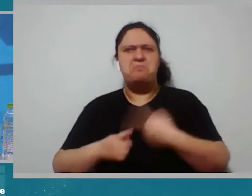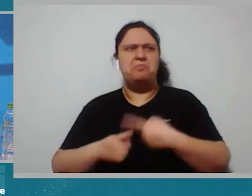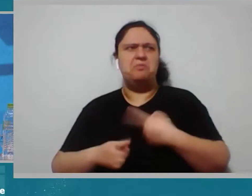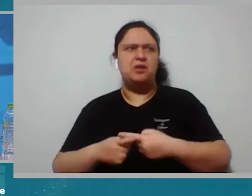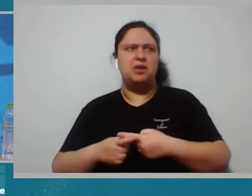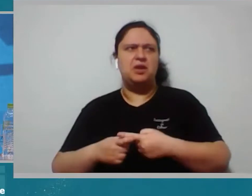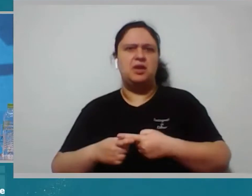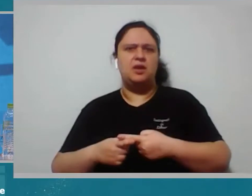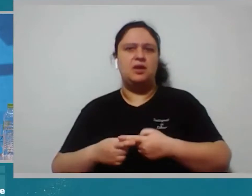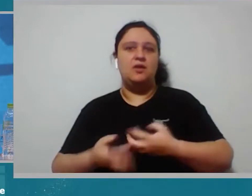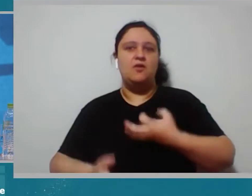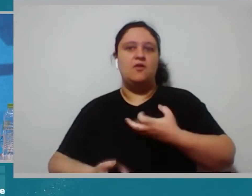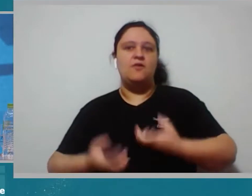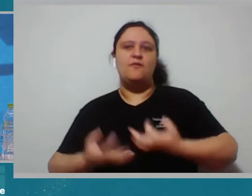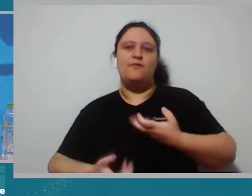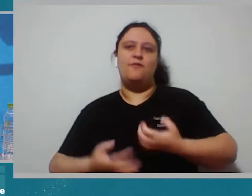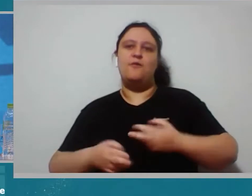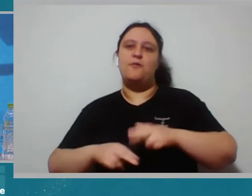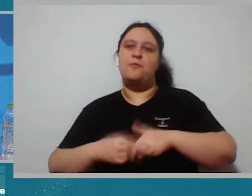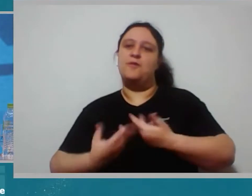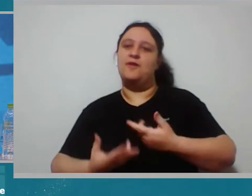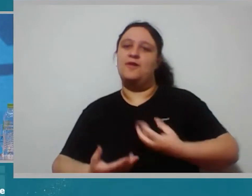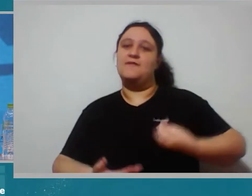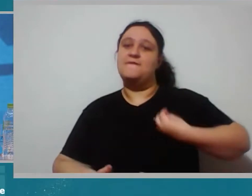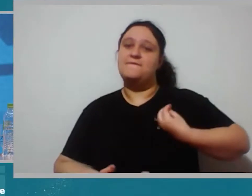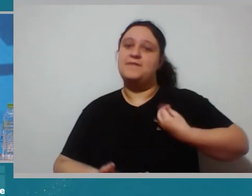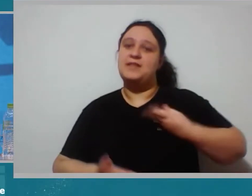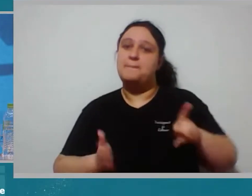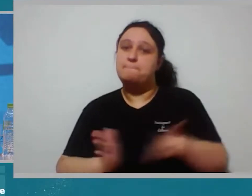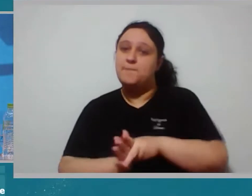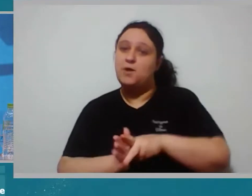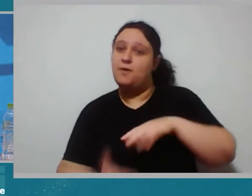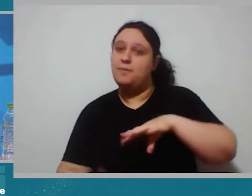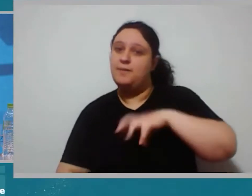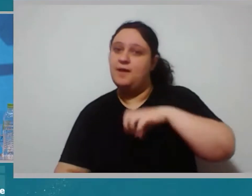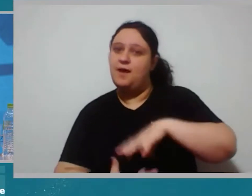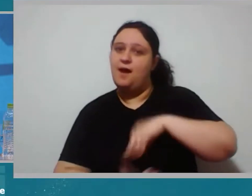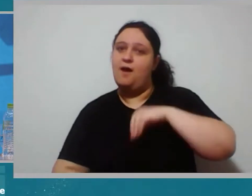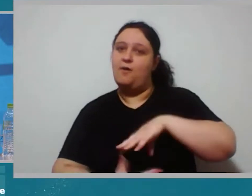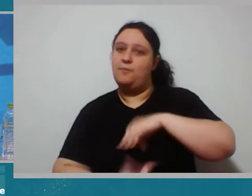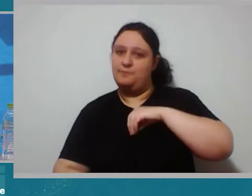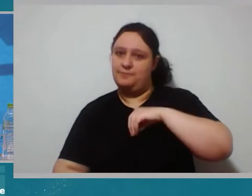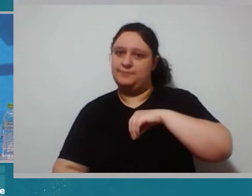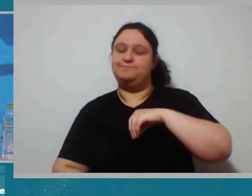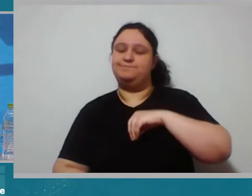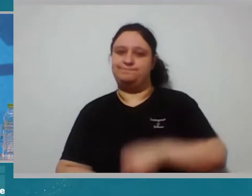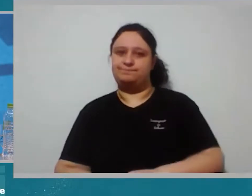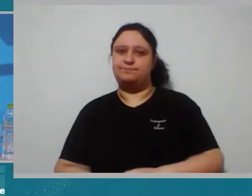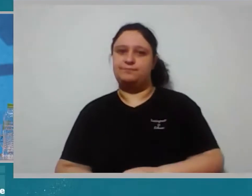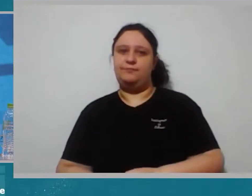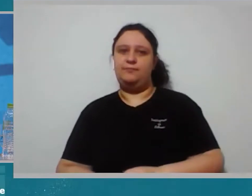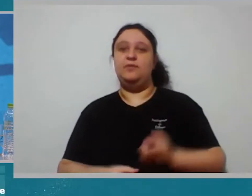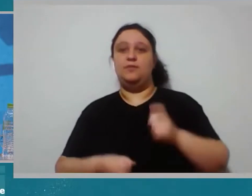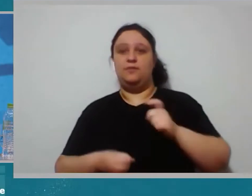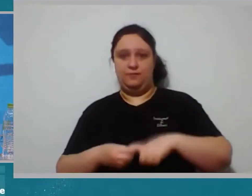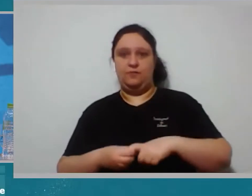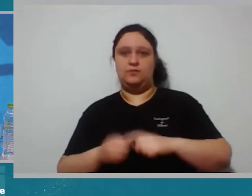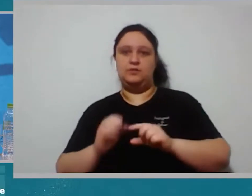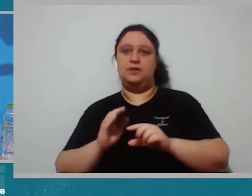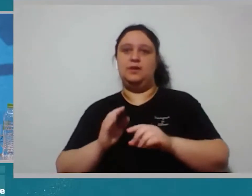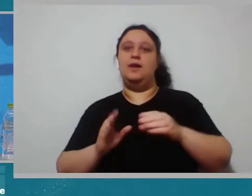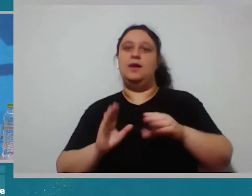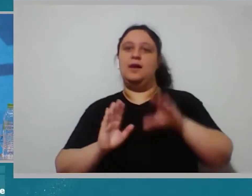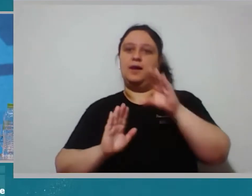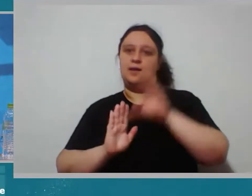a nossa vida da alma. E aqui voltando no versículo 2 do capítulo 3,